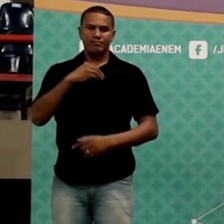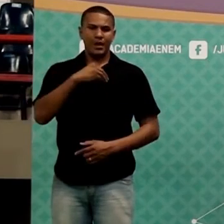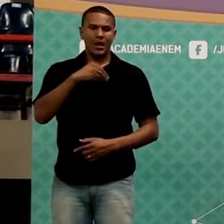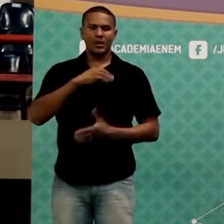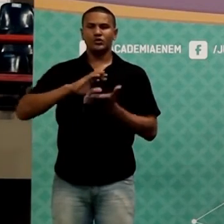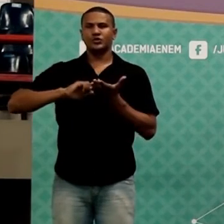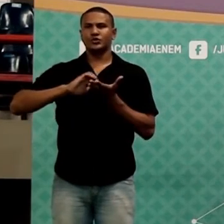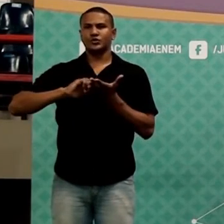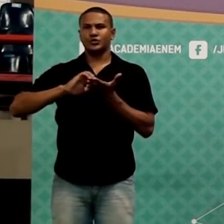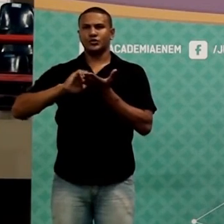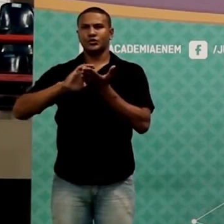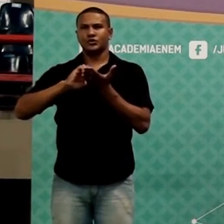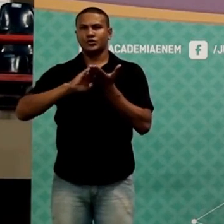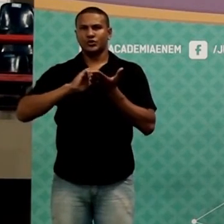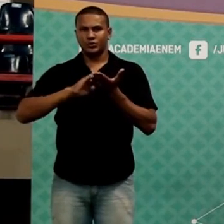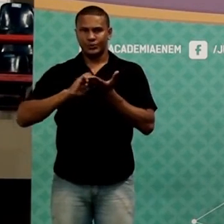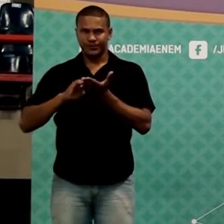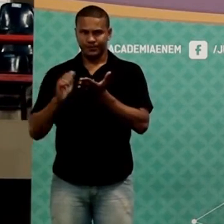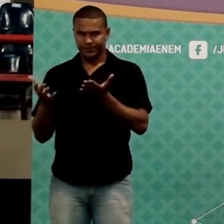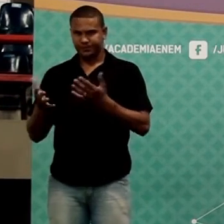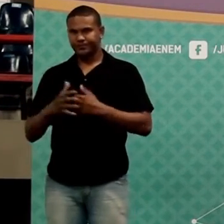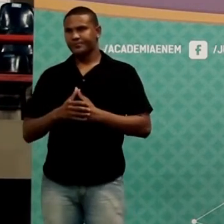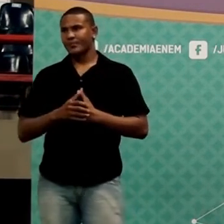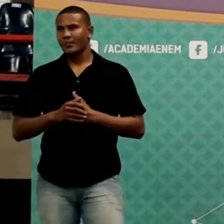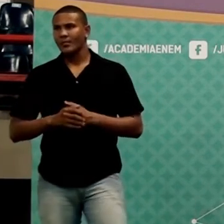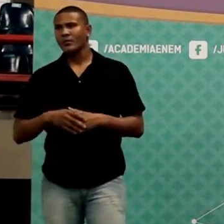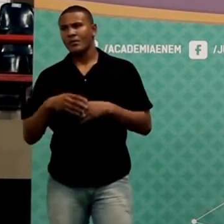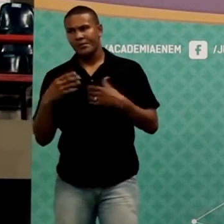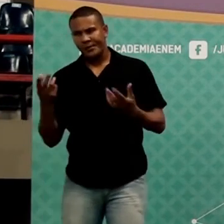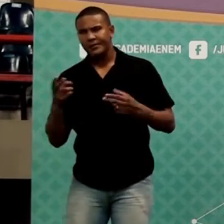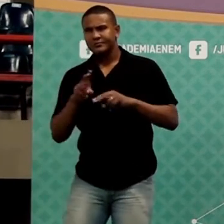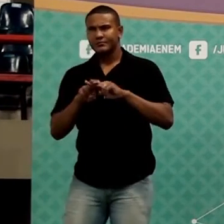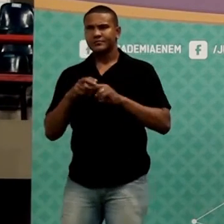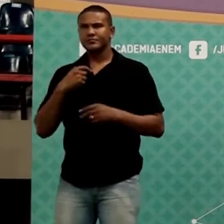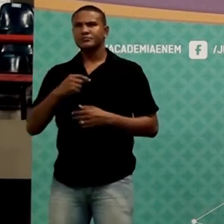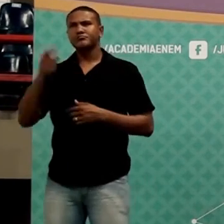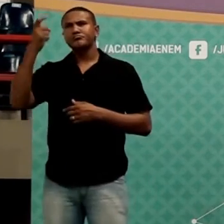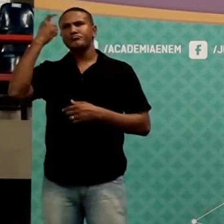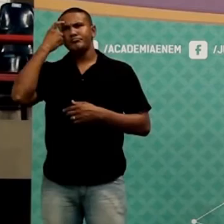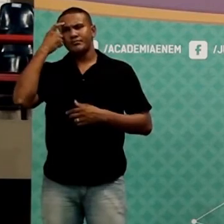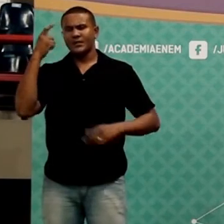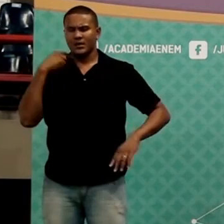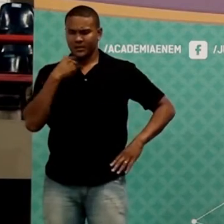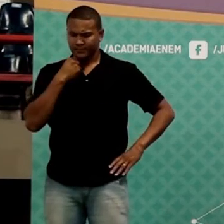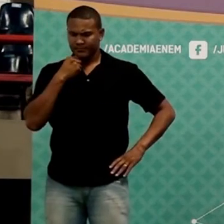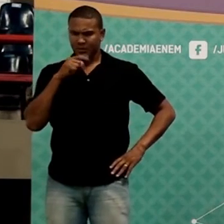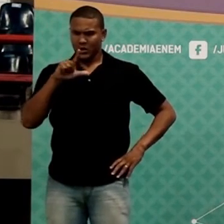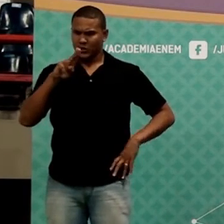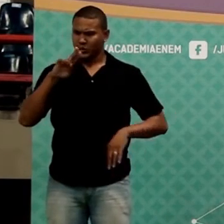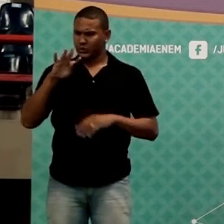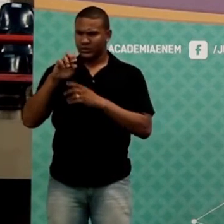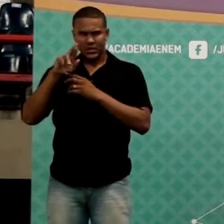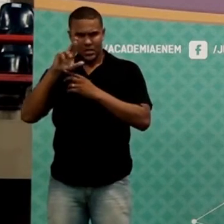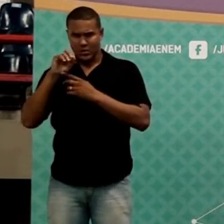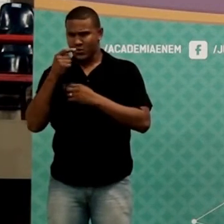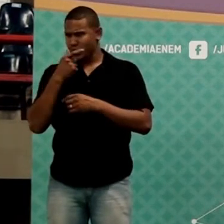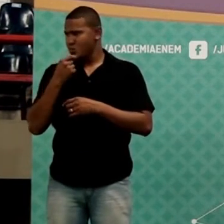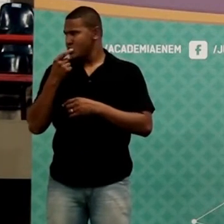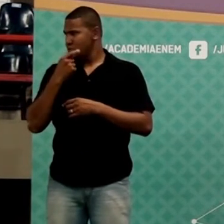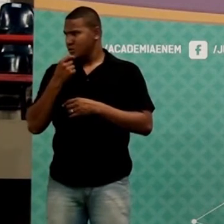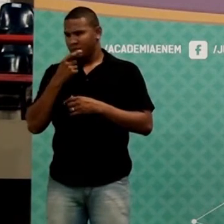pecado da pessoa. Ok? Então, nesse pensamento, o Lutero começou a fazer o